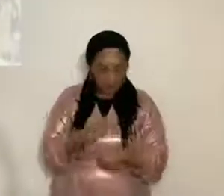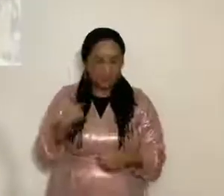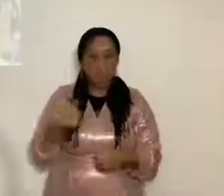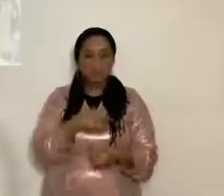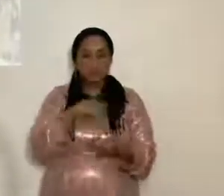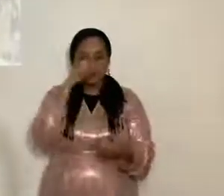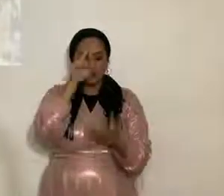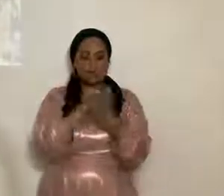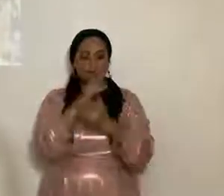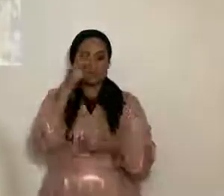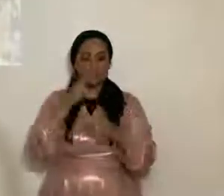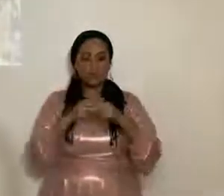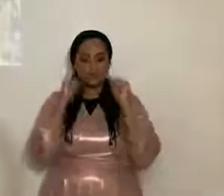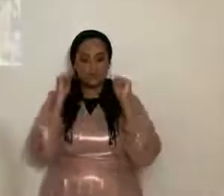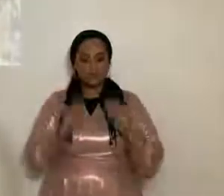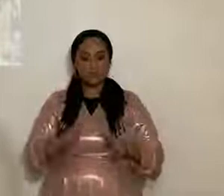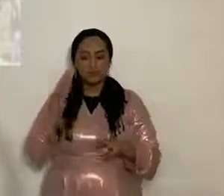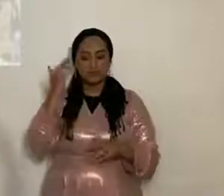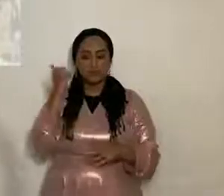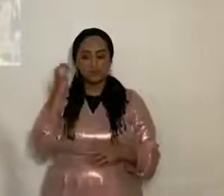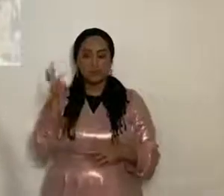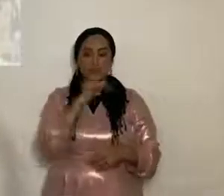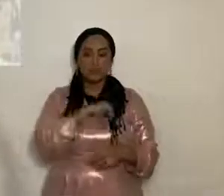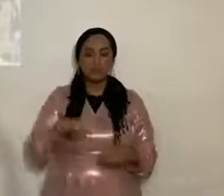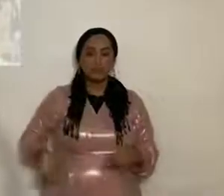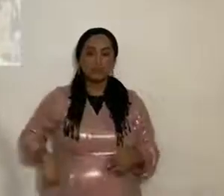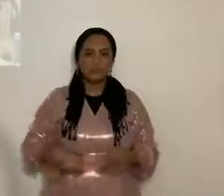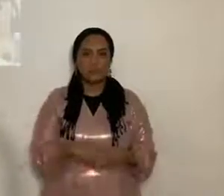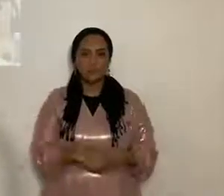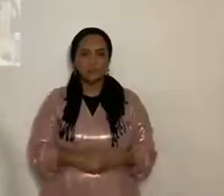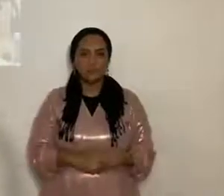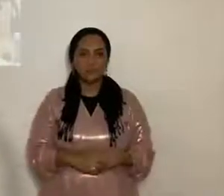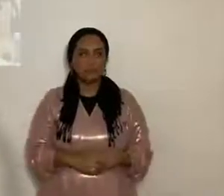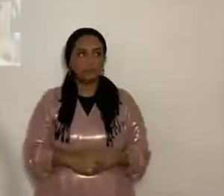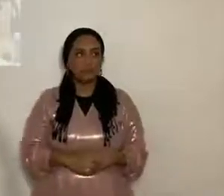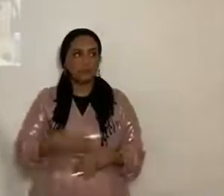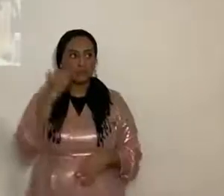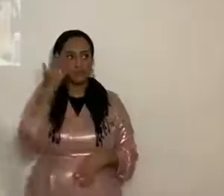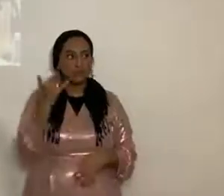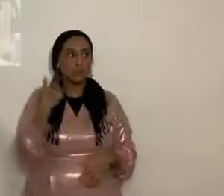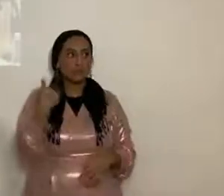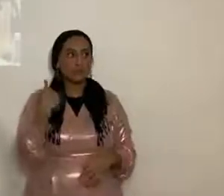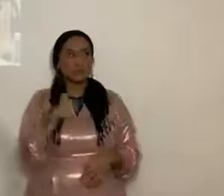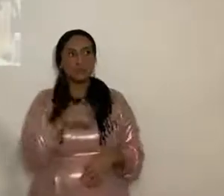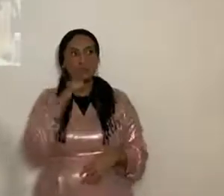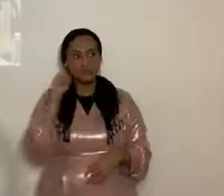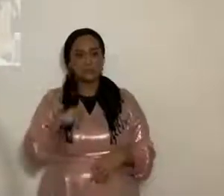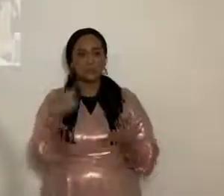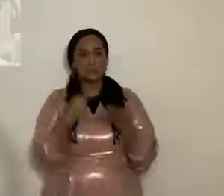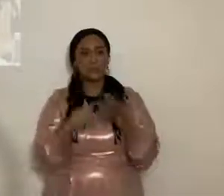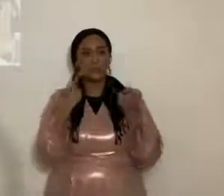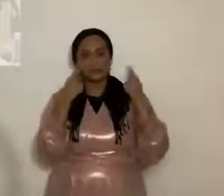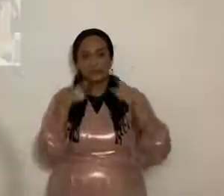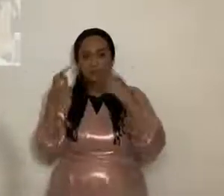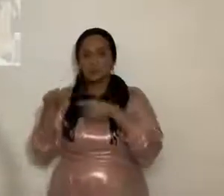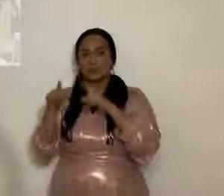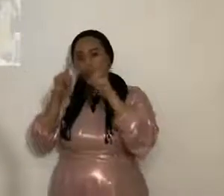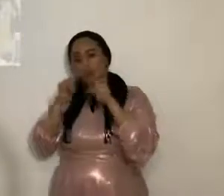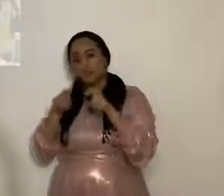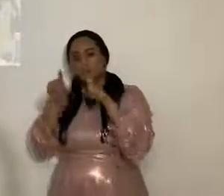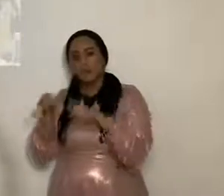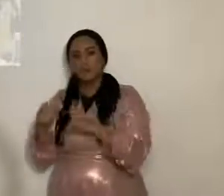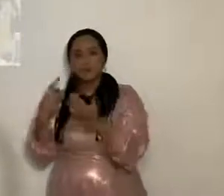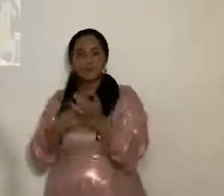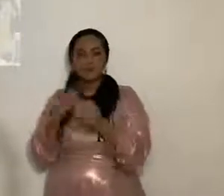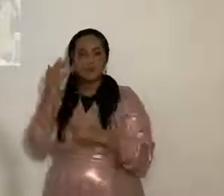creemos en el nombre bendito de Yahshua Mashiach. ¿Por qué debemos pasar pruebas,